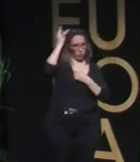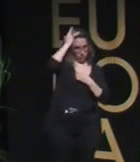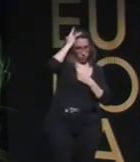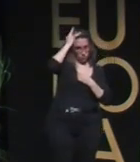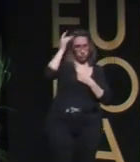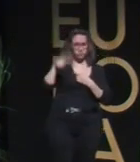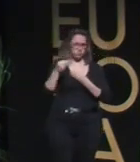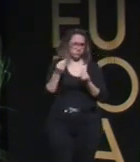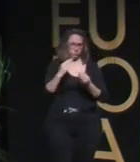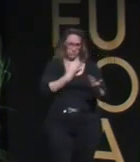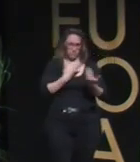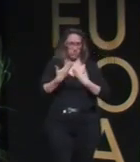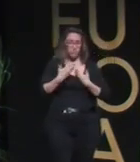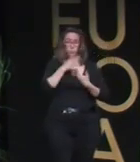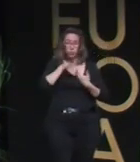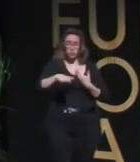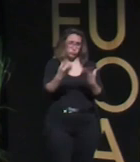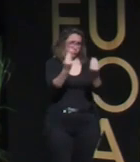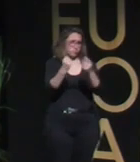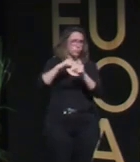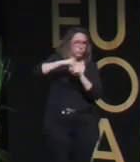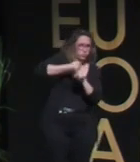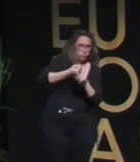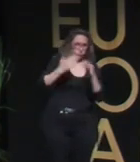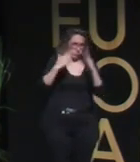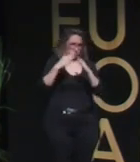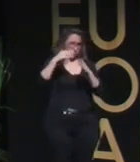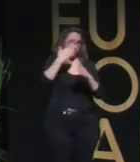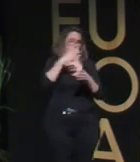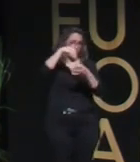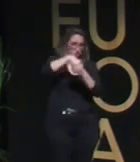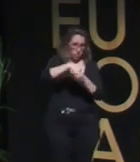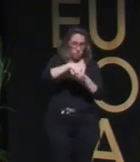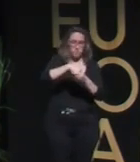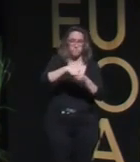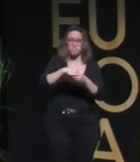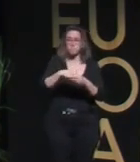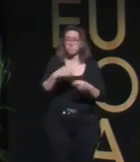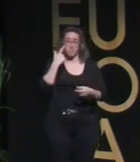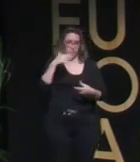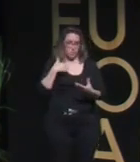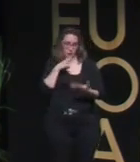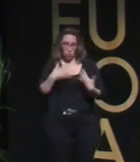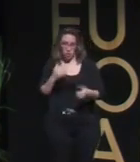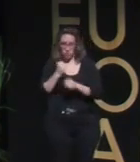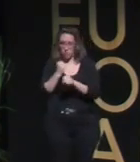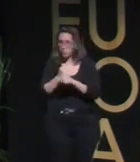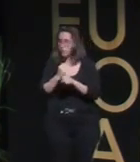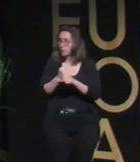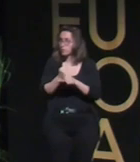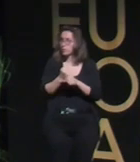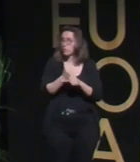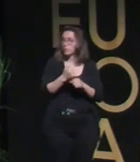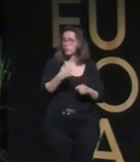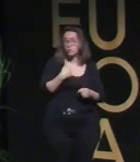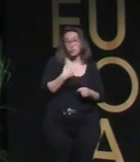sido muchos niños o niñas que han sufrido bullying, ¿vale? Una charla con la que estamos trabajando ahora, la semana pasada nos decía, mira, yo estoy más cerca de si me tiene que pasar y tuviera que elegir,